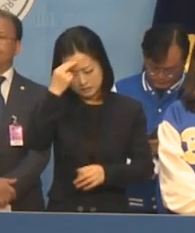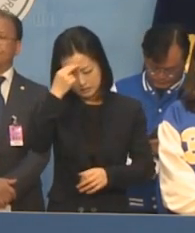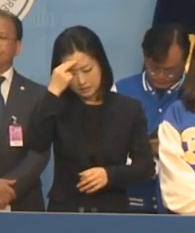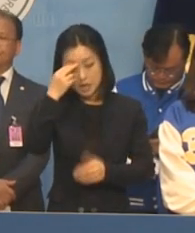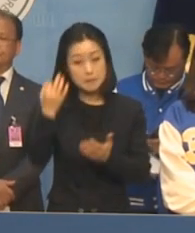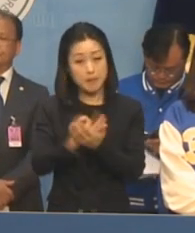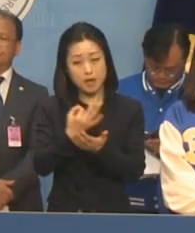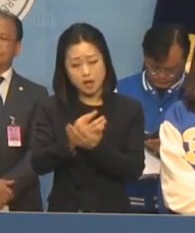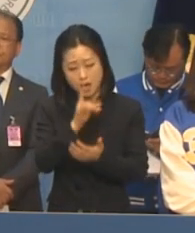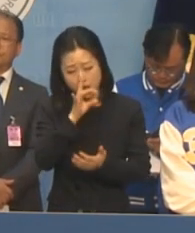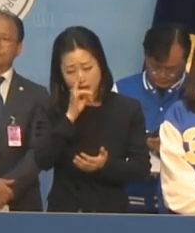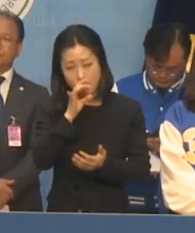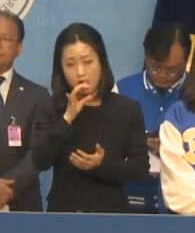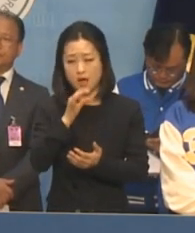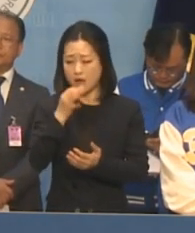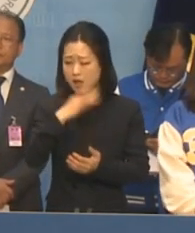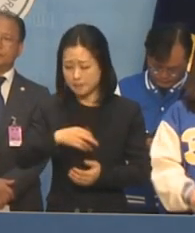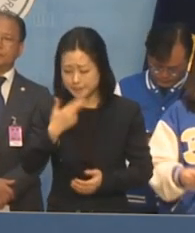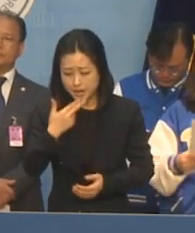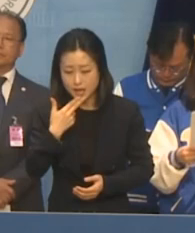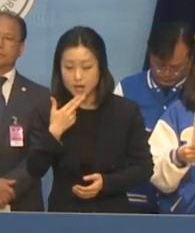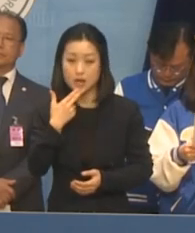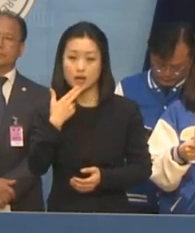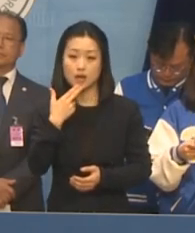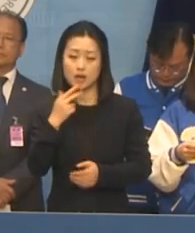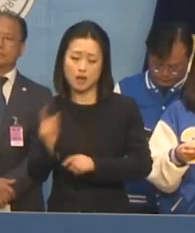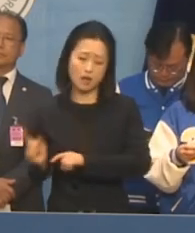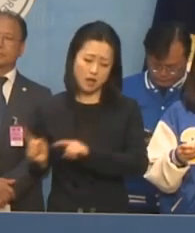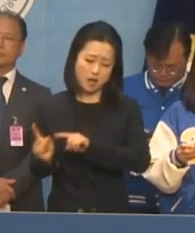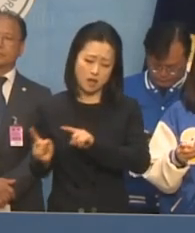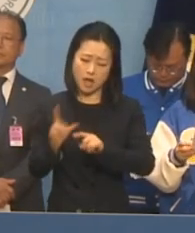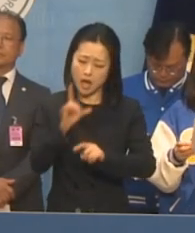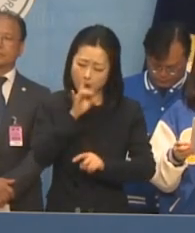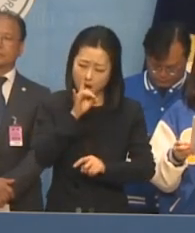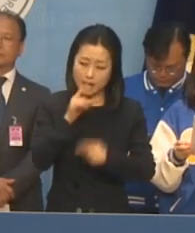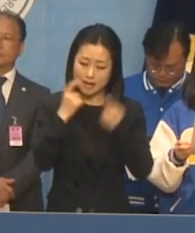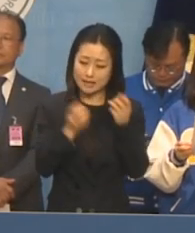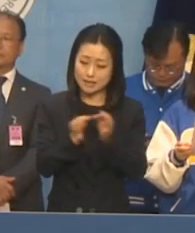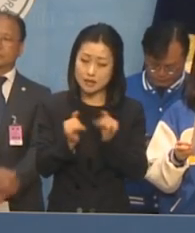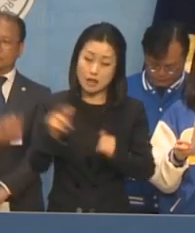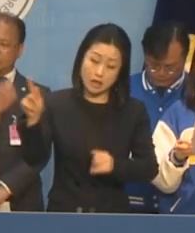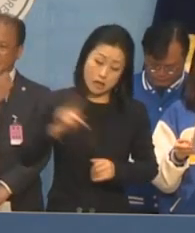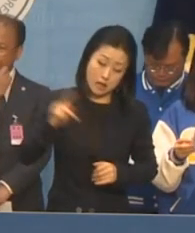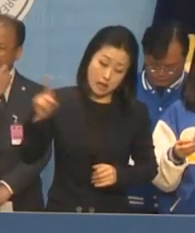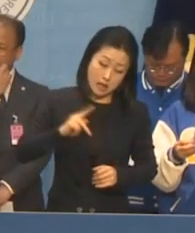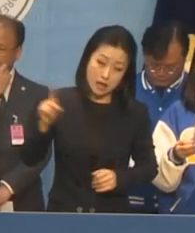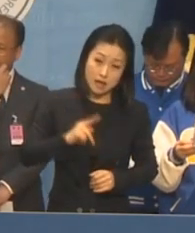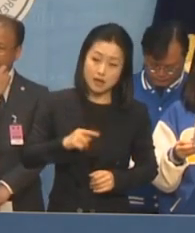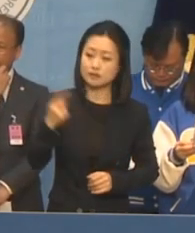매출과 영업이 회복은 늦어지고 자영업자 대출은